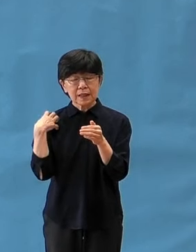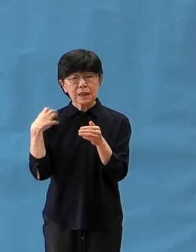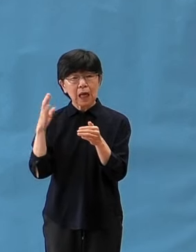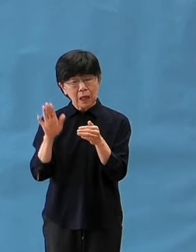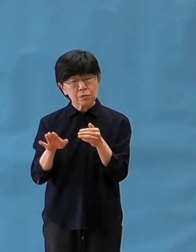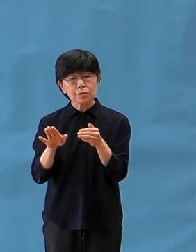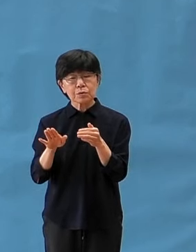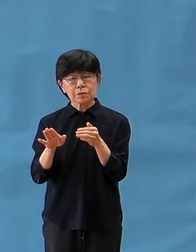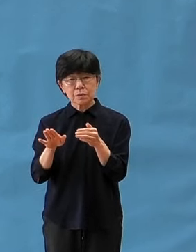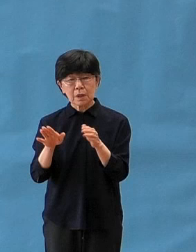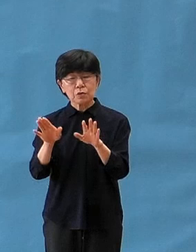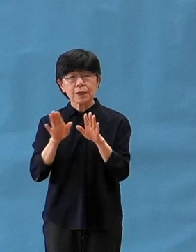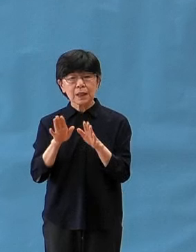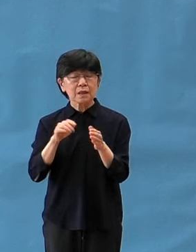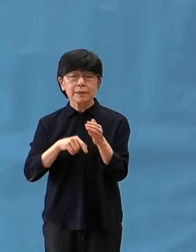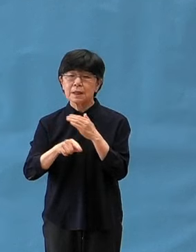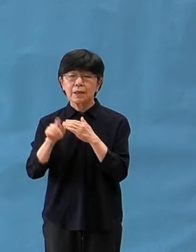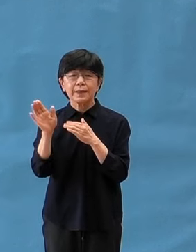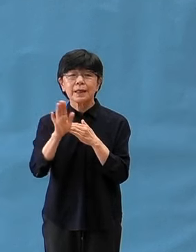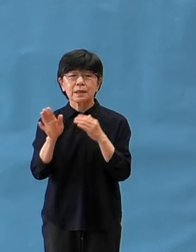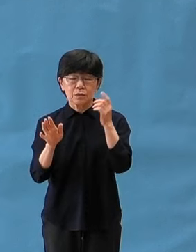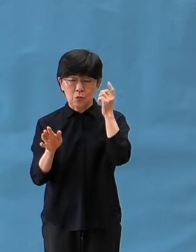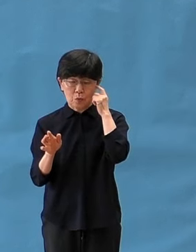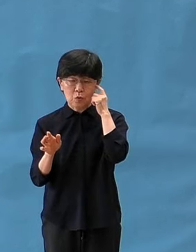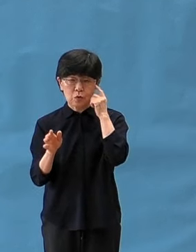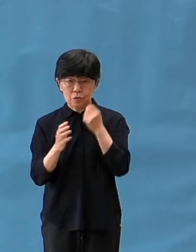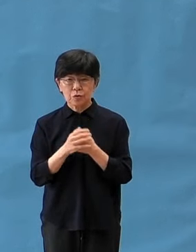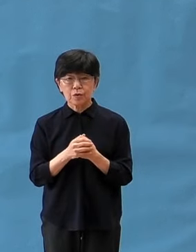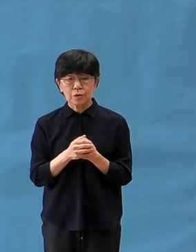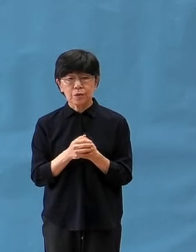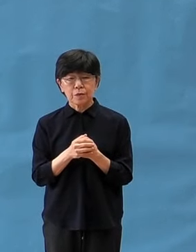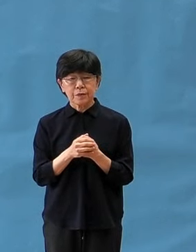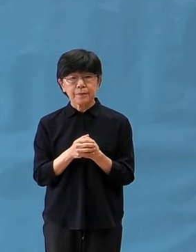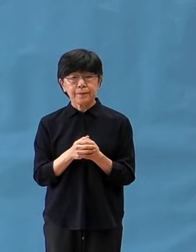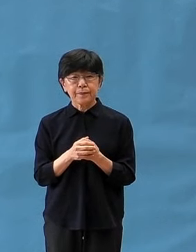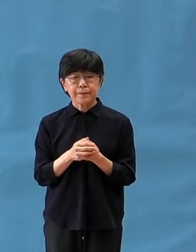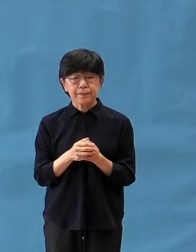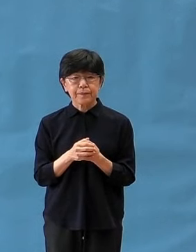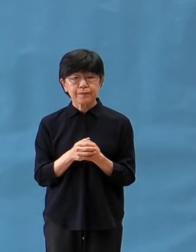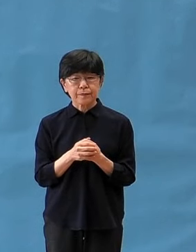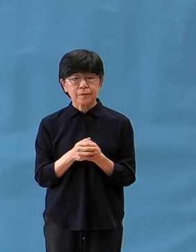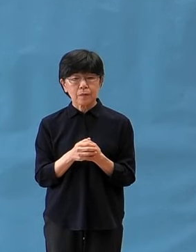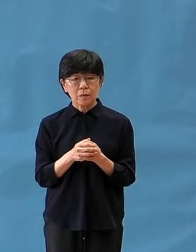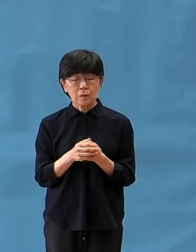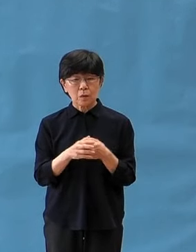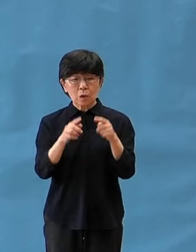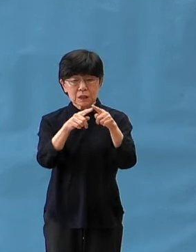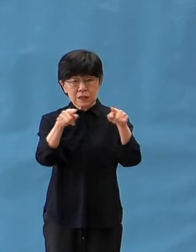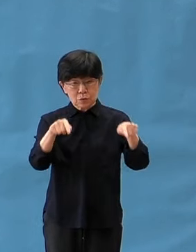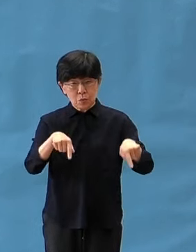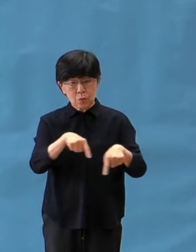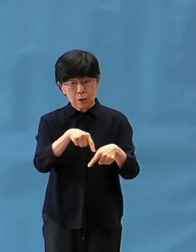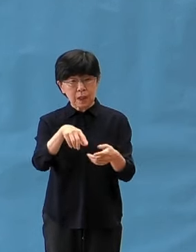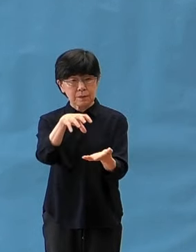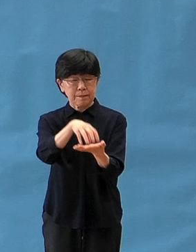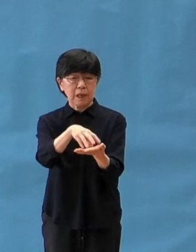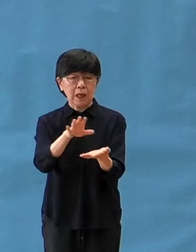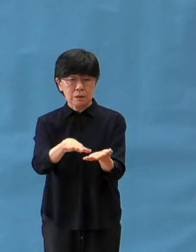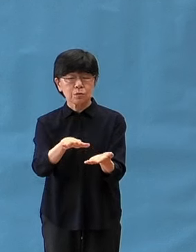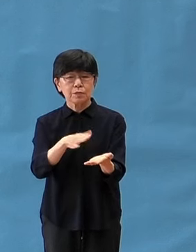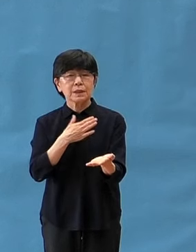ただそういうその請願でしたっけ、陳情でしたっけの中にそういう記述があったということは知っております。で、